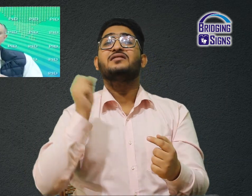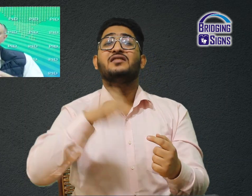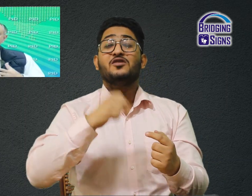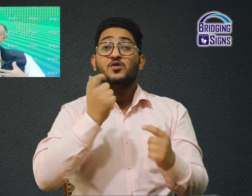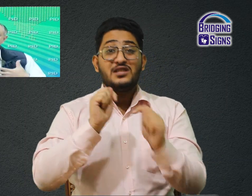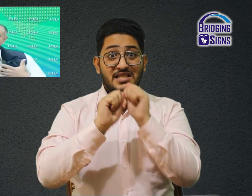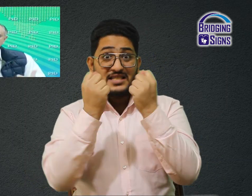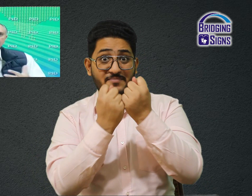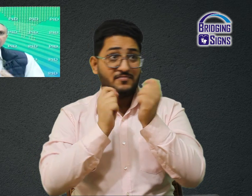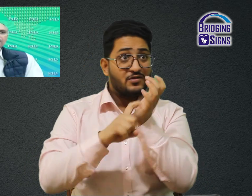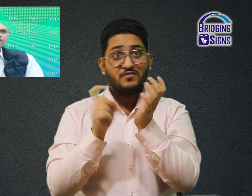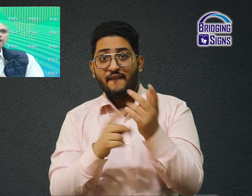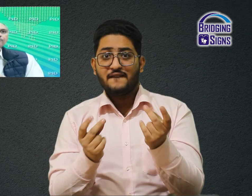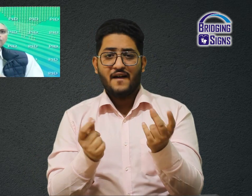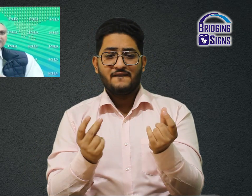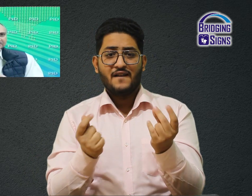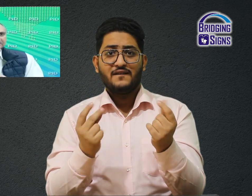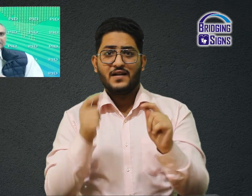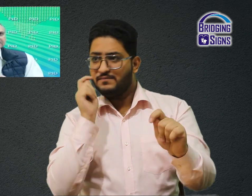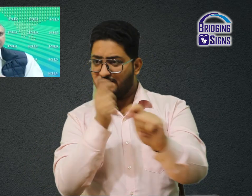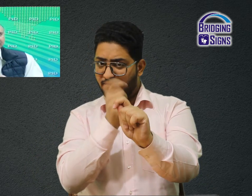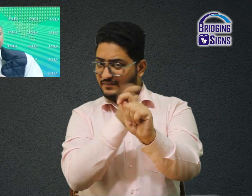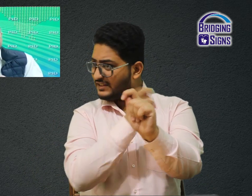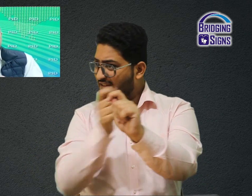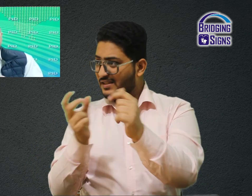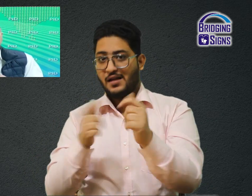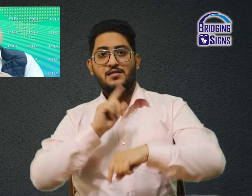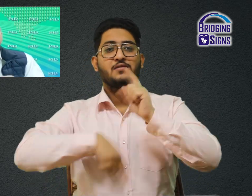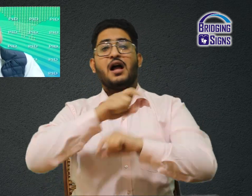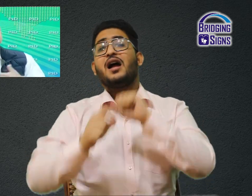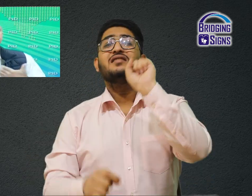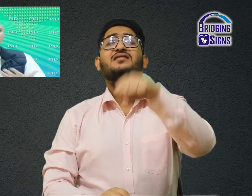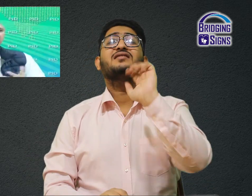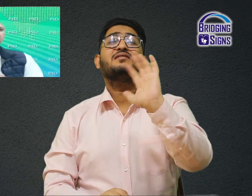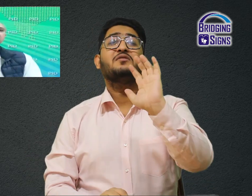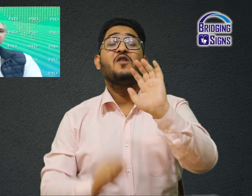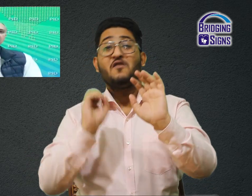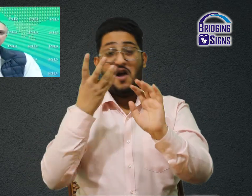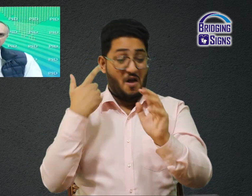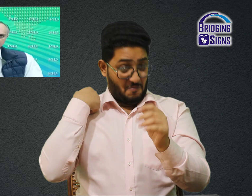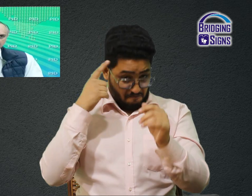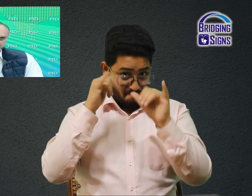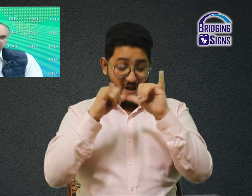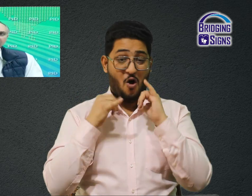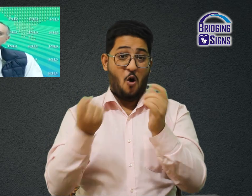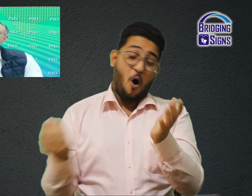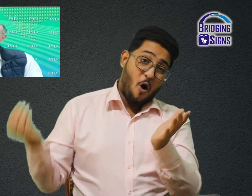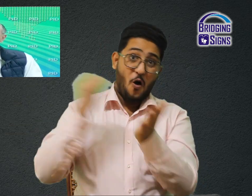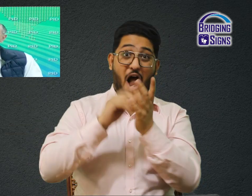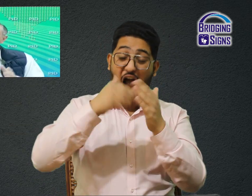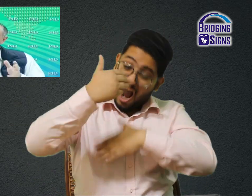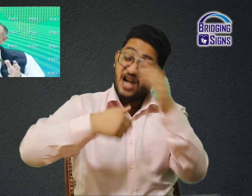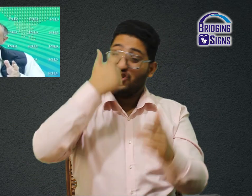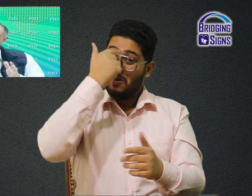मौजूद होना ग्राउंड पे, ये हम लोग बेहतर तरीके से मैनेज कर रहे हैं और इस सिस्टम को हमने ज़्यादा बेहतर बनाना